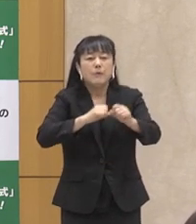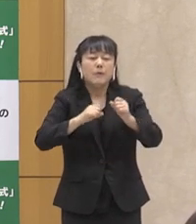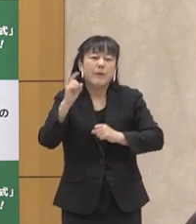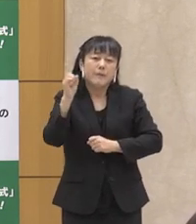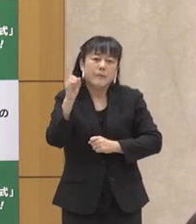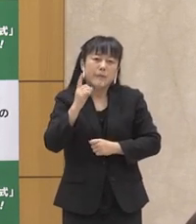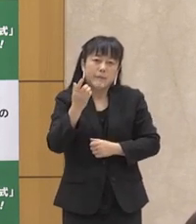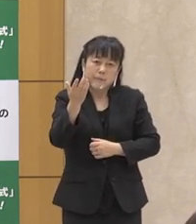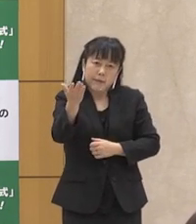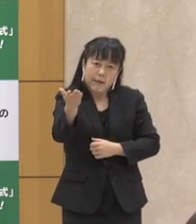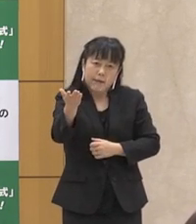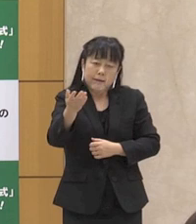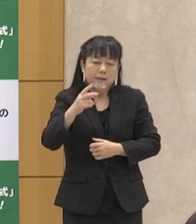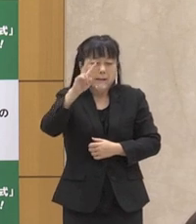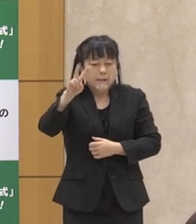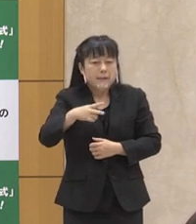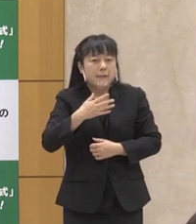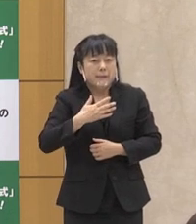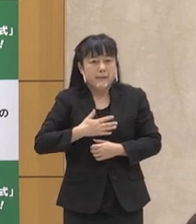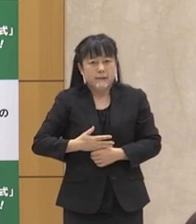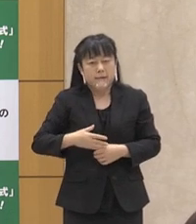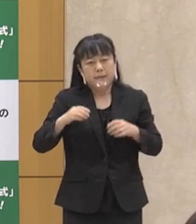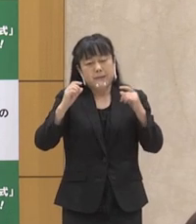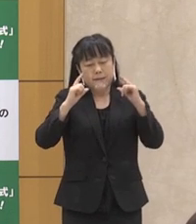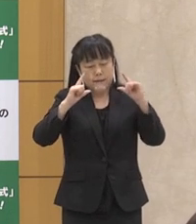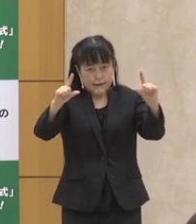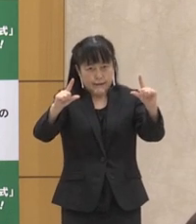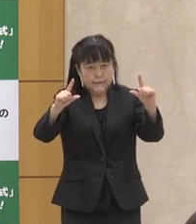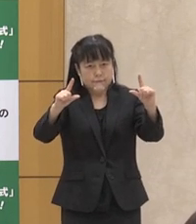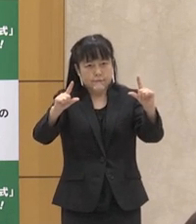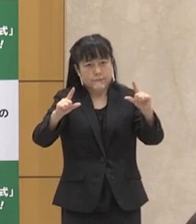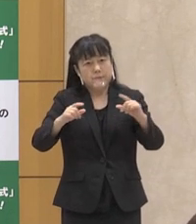を広めてまいりたいと思っております。